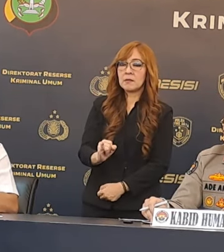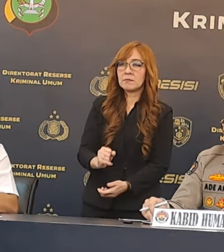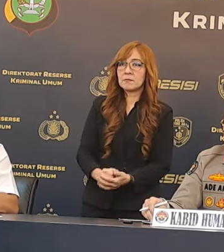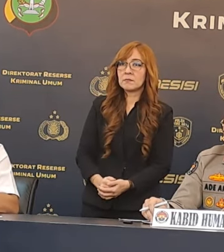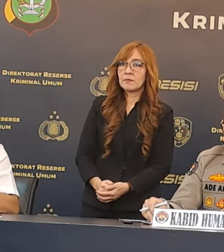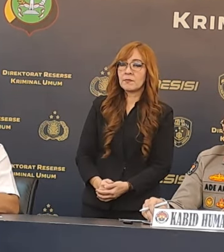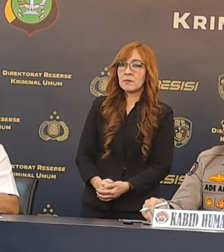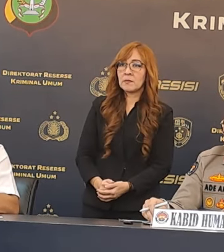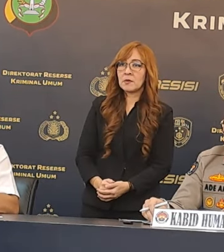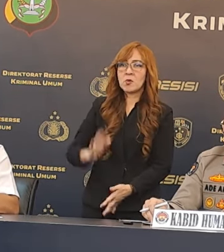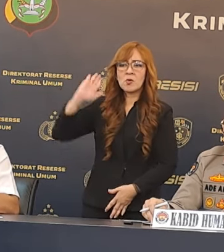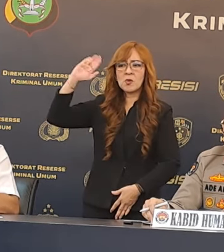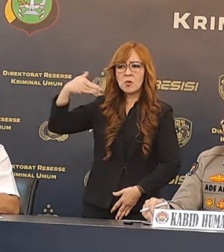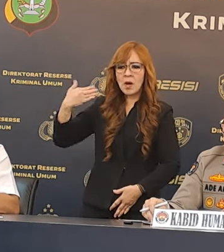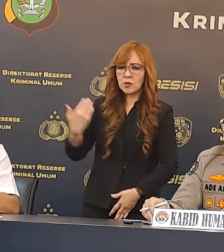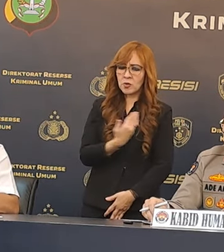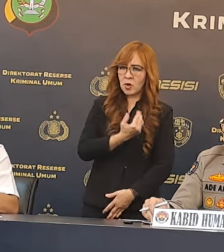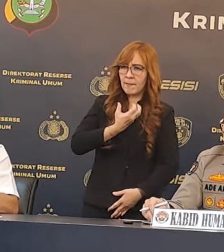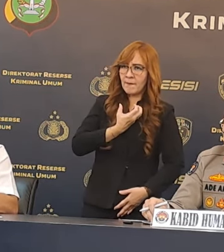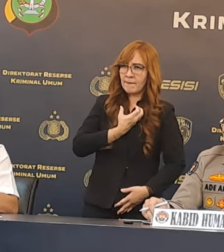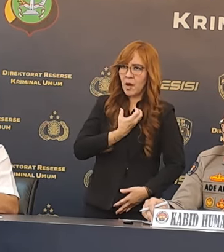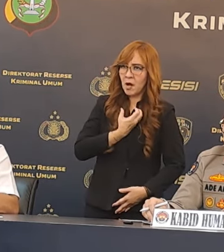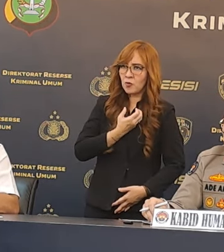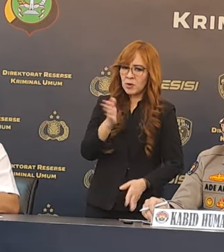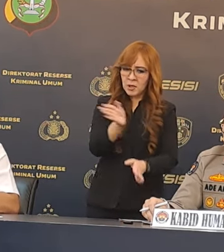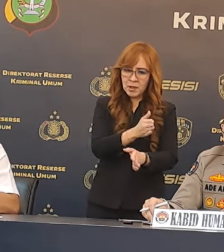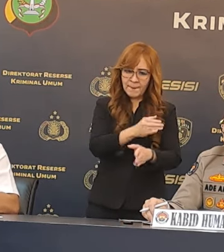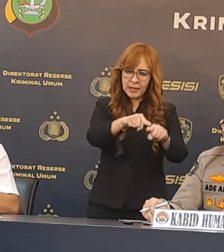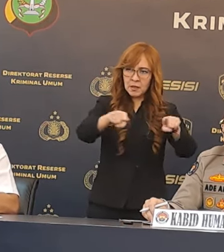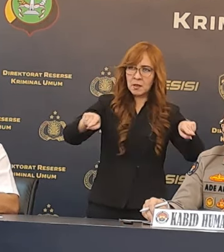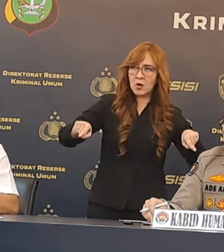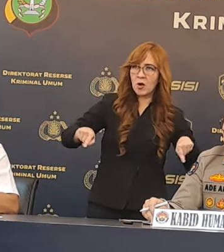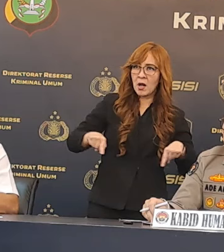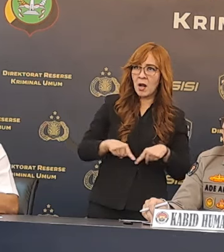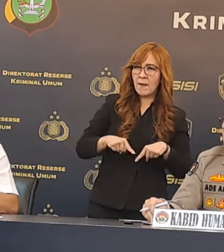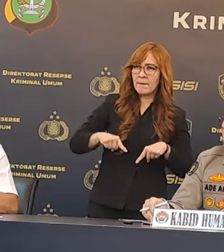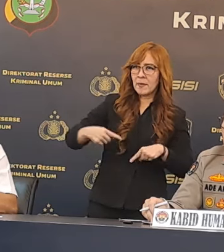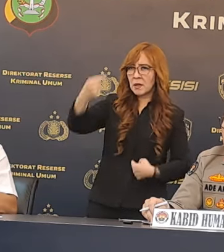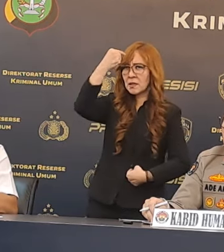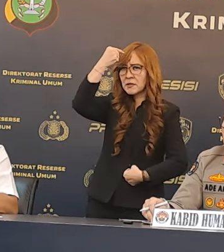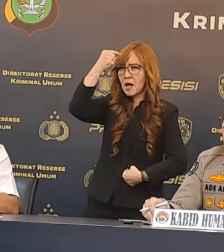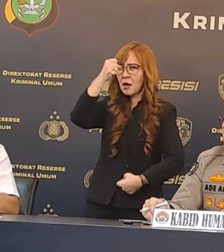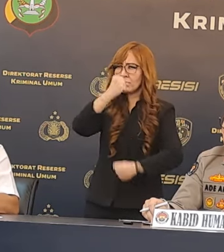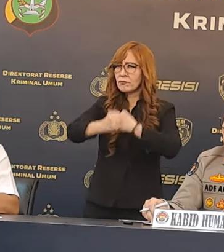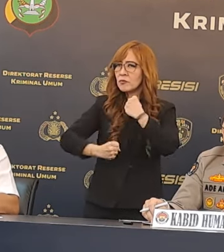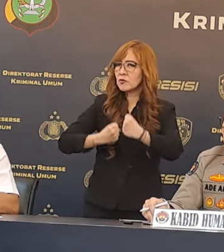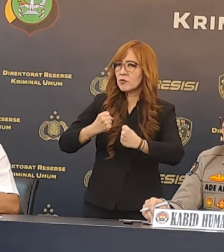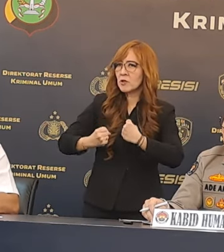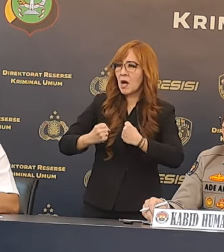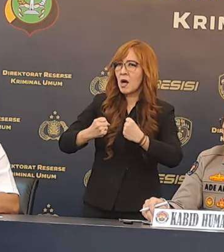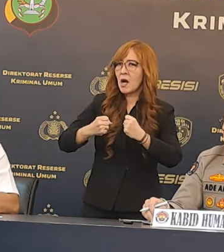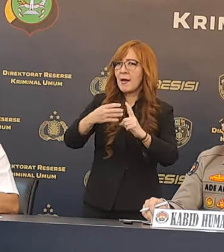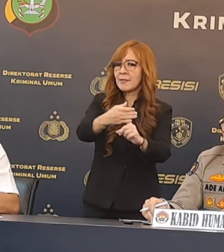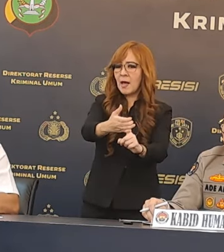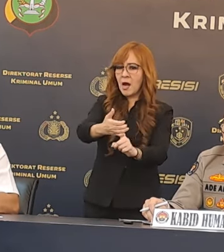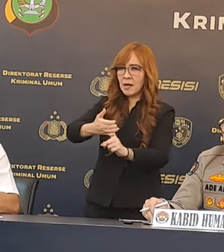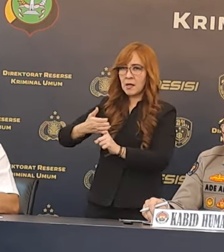setiap korban mau menggapai ke tepi kolam, tersangka berusaha menarik badan